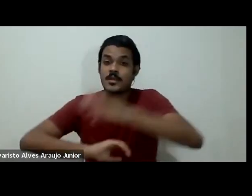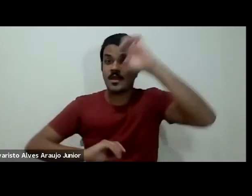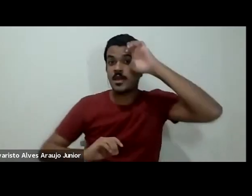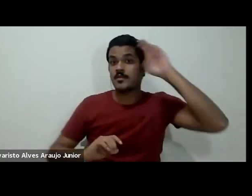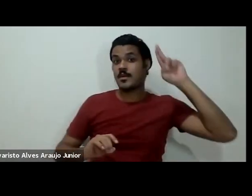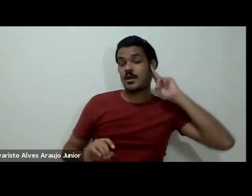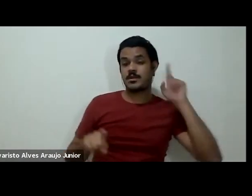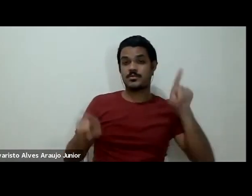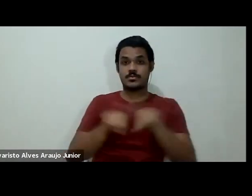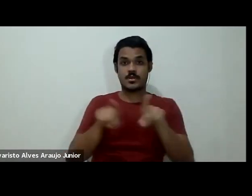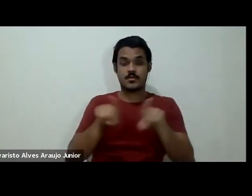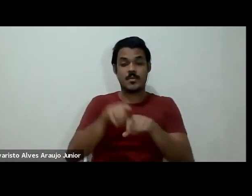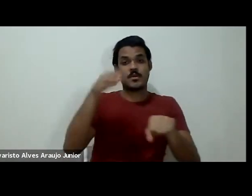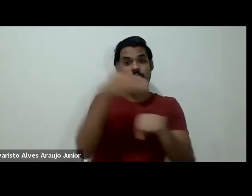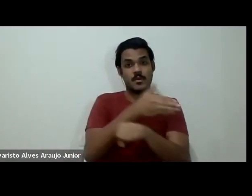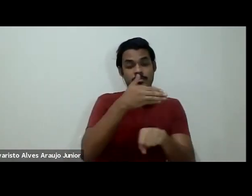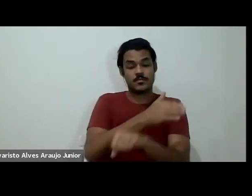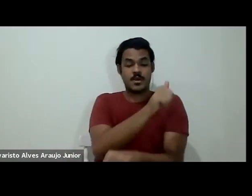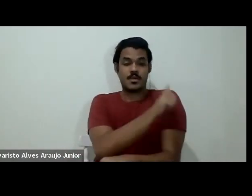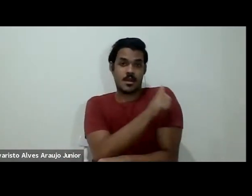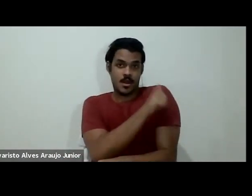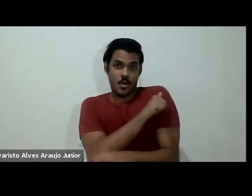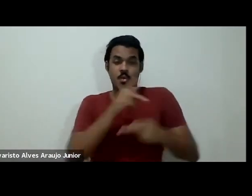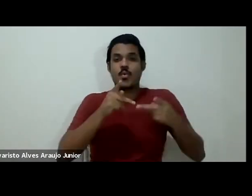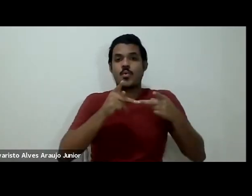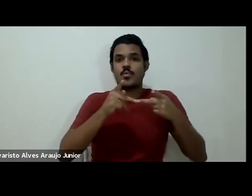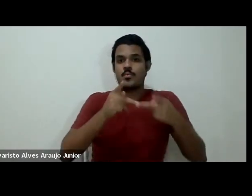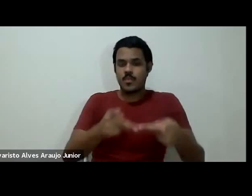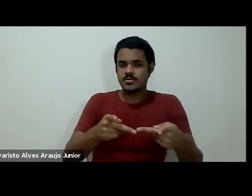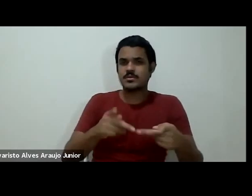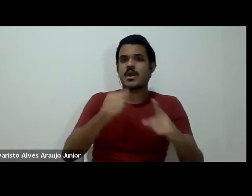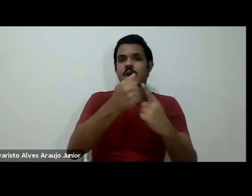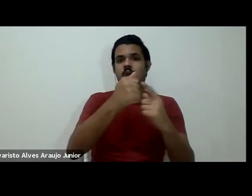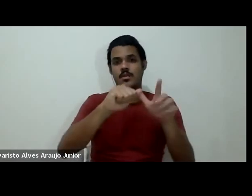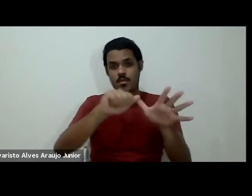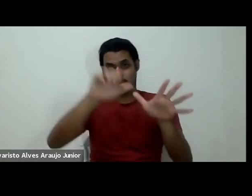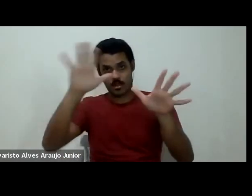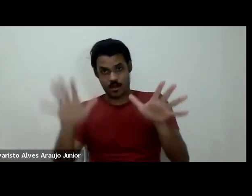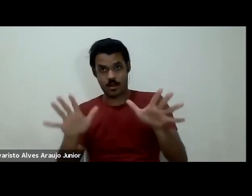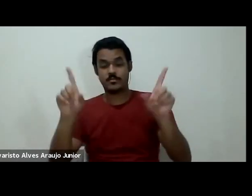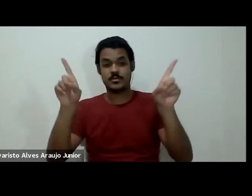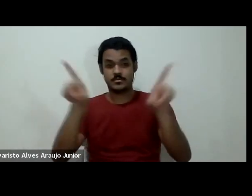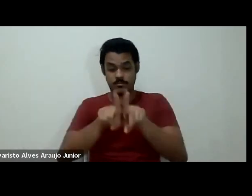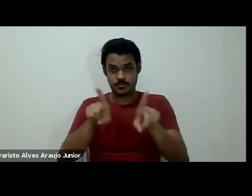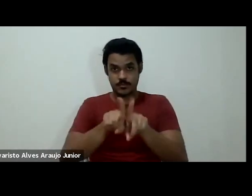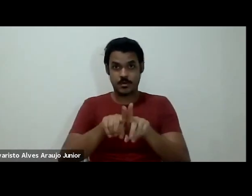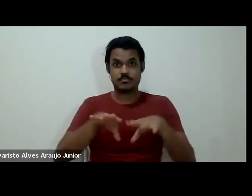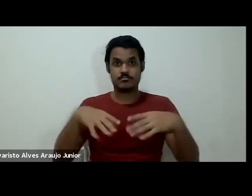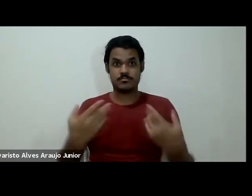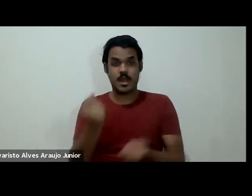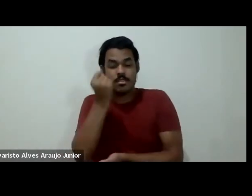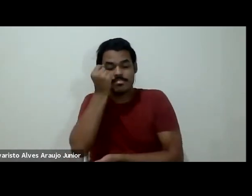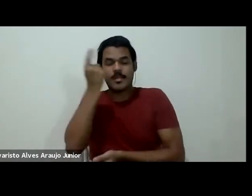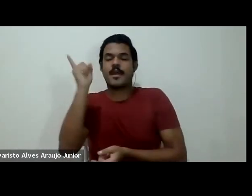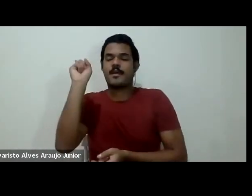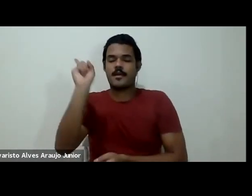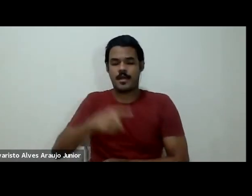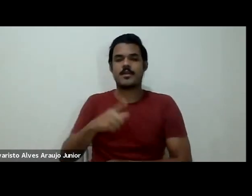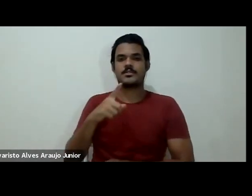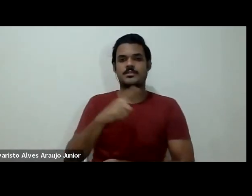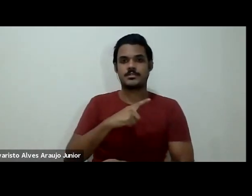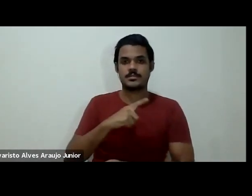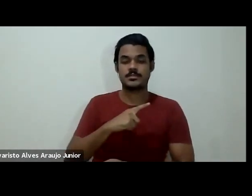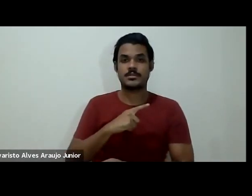que é um participante do nosso projeto de extensão e pesquisa Edelamin. E a ideia é